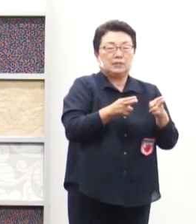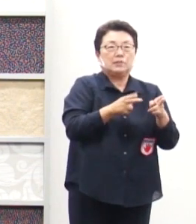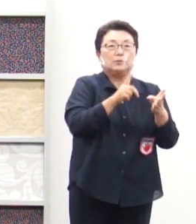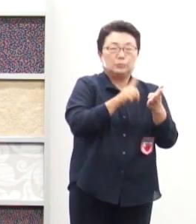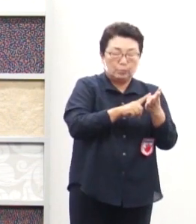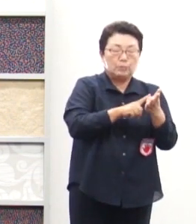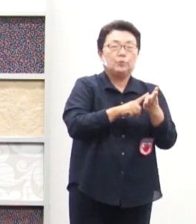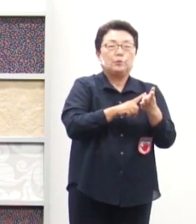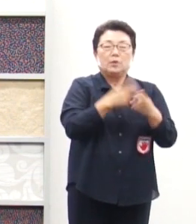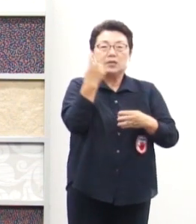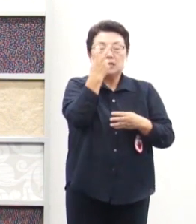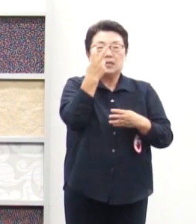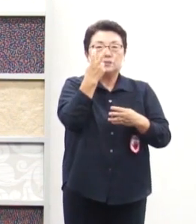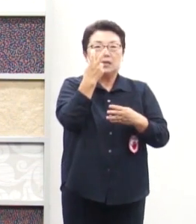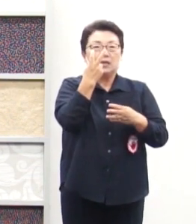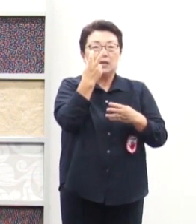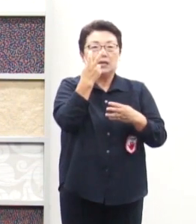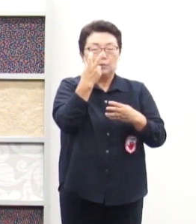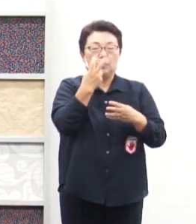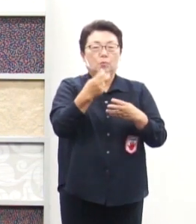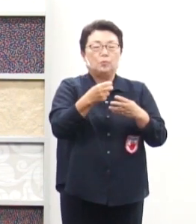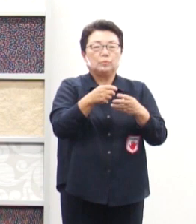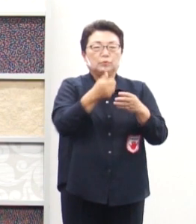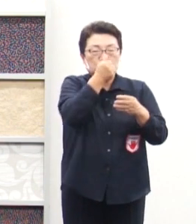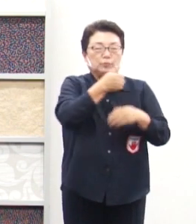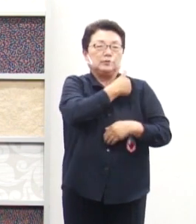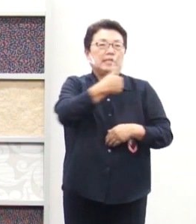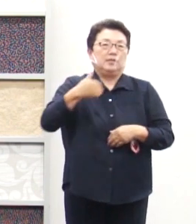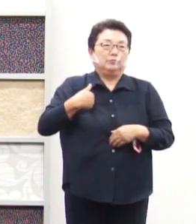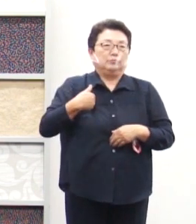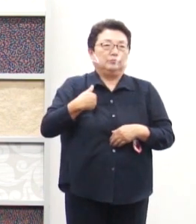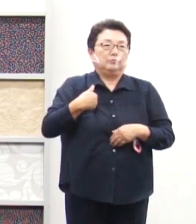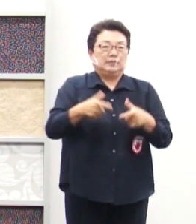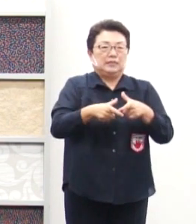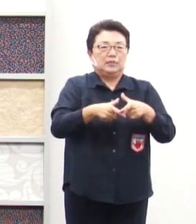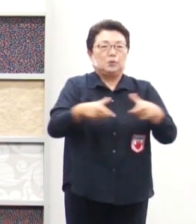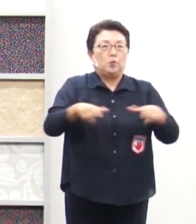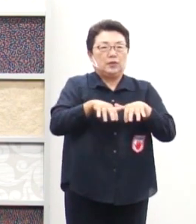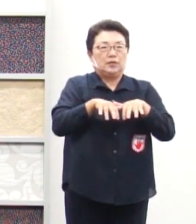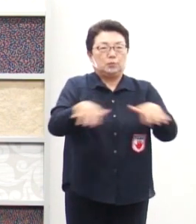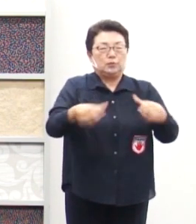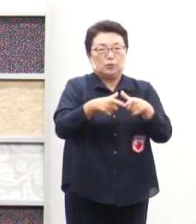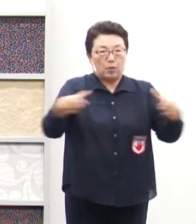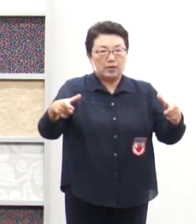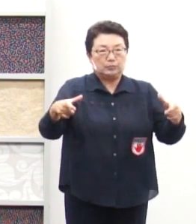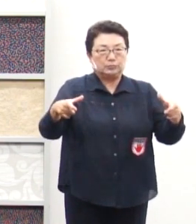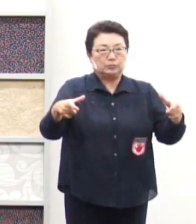です、検査能力の拡充について検討するように指示をいたしました。